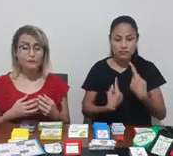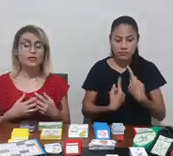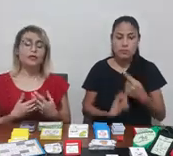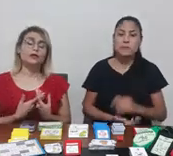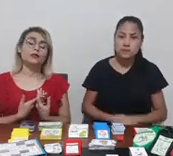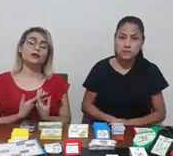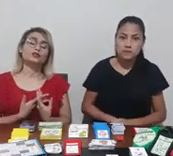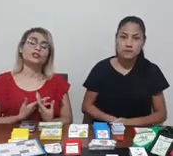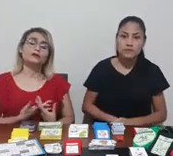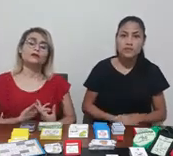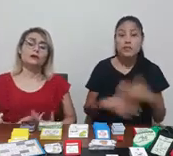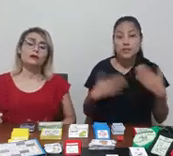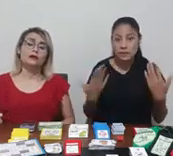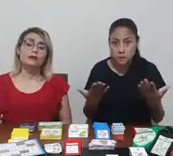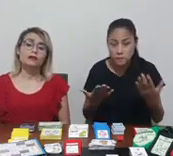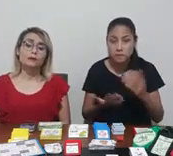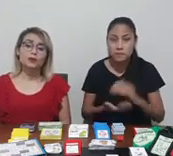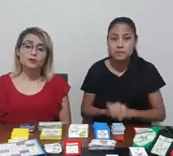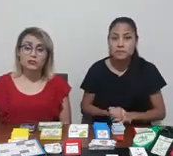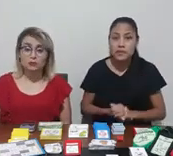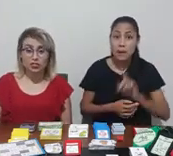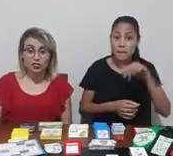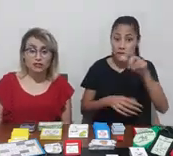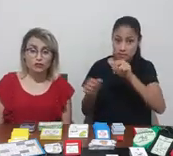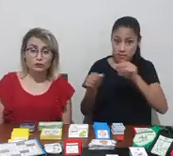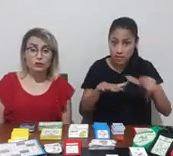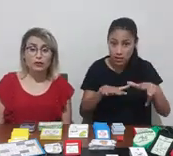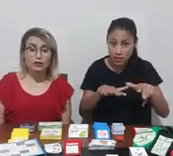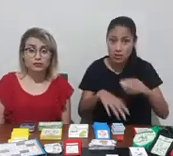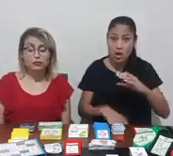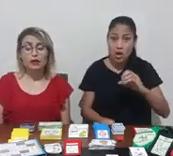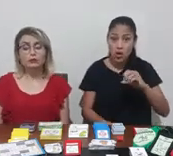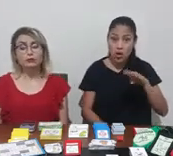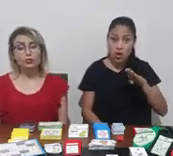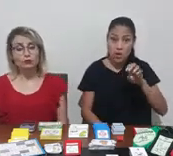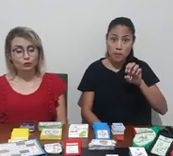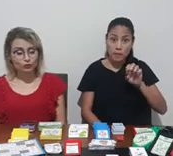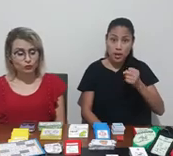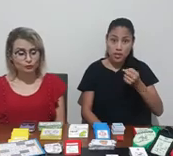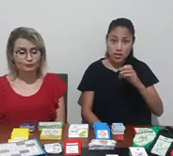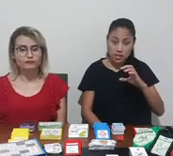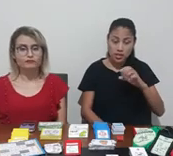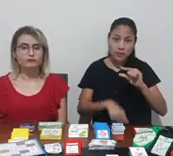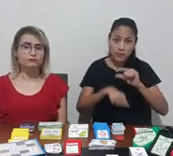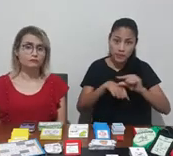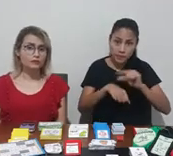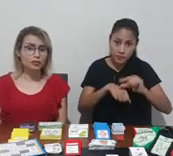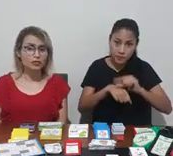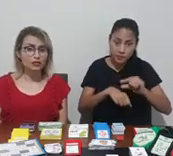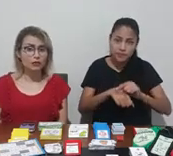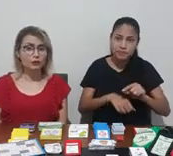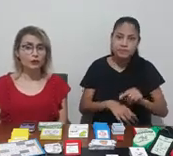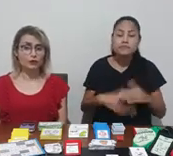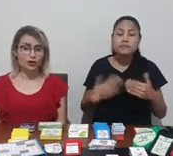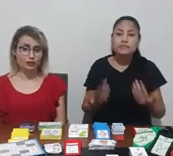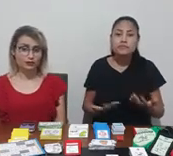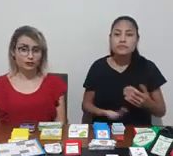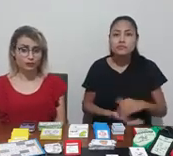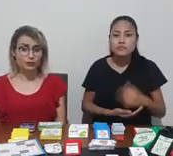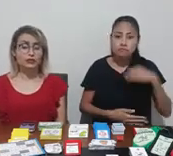tá? Então, gente, na próxima semana a gente vai estar no COBESC, tá? No mini curso. Então,